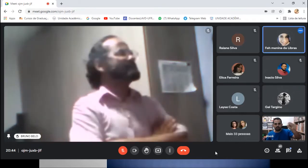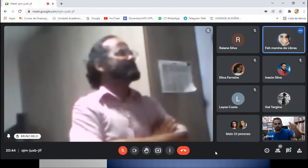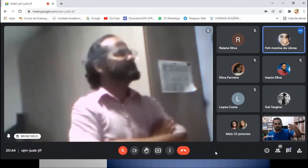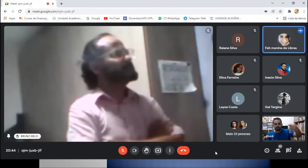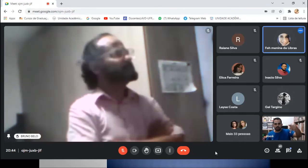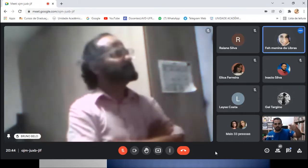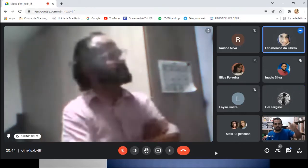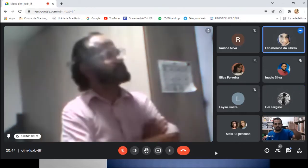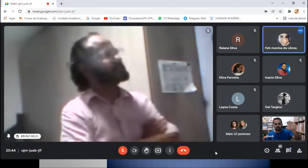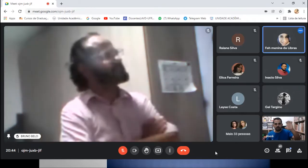Especialização.